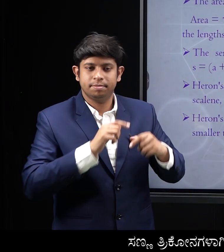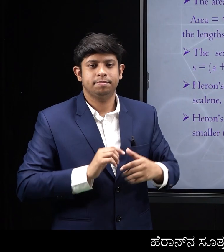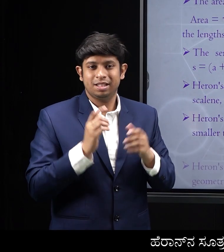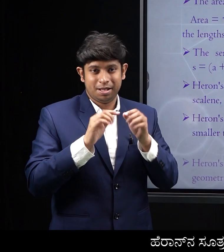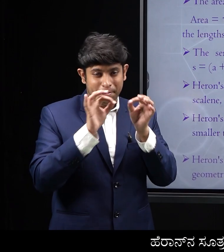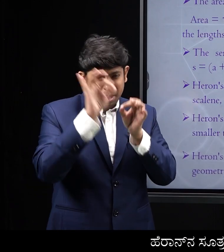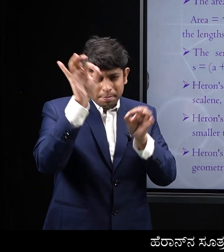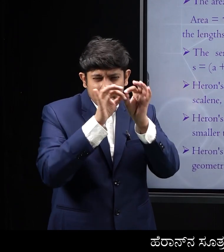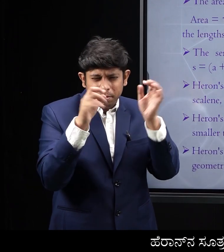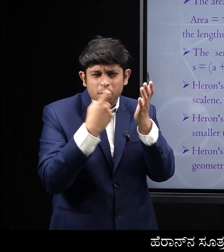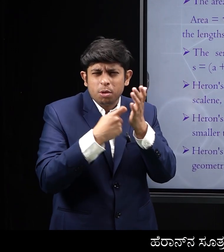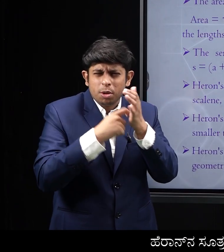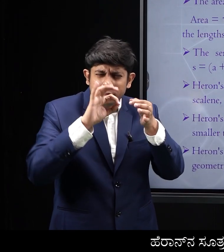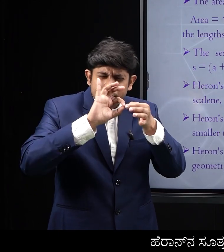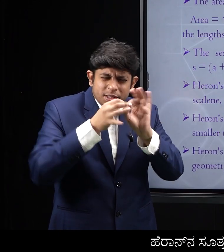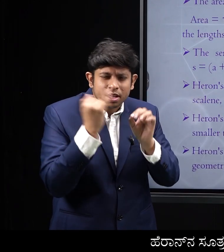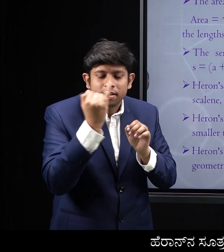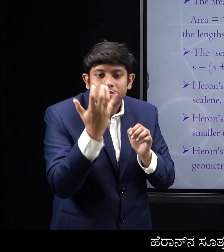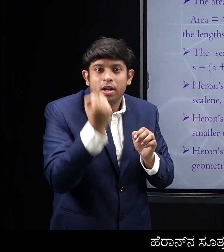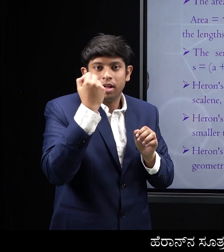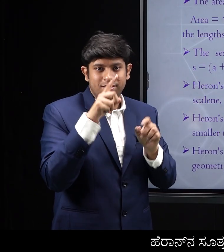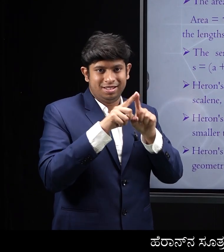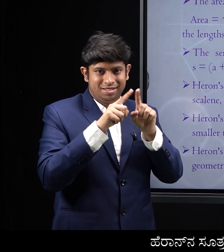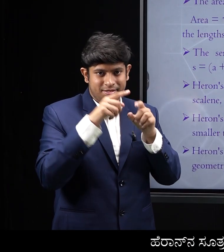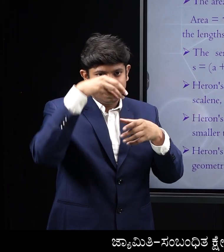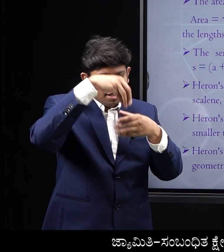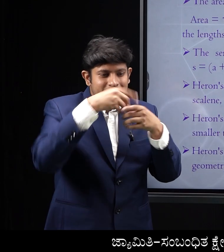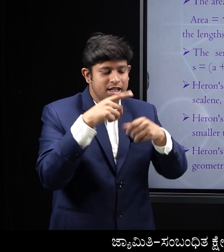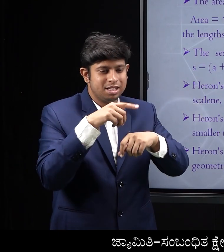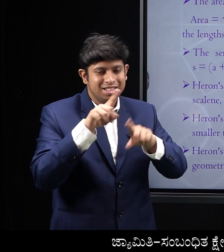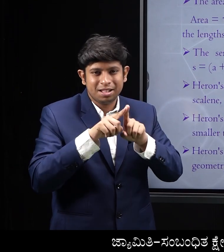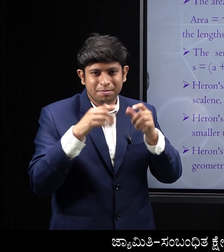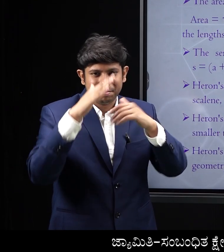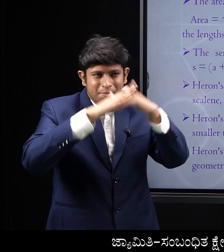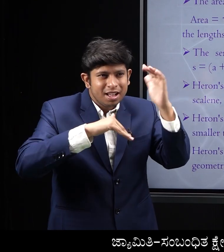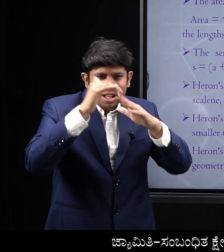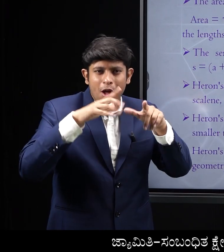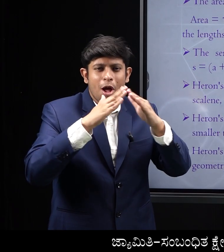ಹೆರಾನ್ ಸೂತ್ರವು ಆರ್ಕಿಟೆಕ್ಚರ್, ಇಂಜಿನಿಯರಿಂಗ್ ಮತ್ತು ಜ್ಯಾಮಿತಿ ಸಂಬಂಧಿತ ಕ್ಷೇತ್ರಗಳಲ್ಲಿ